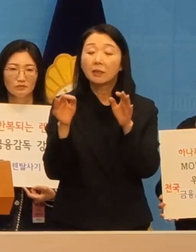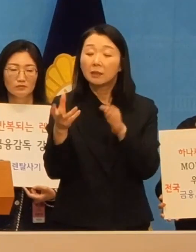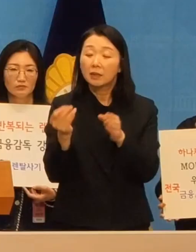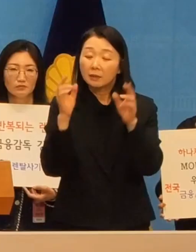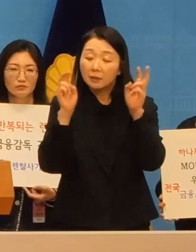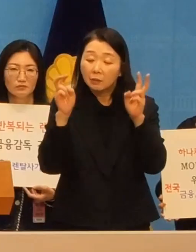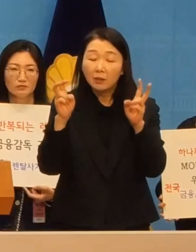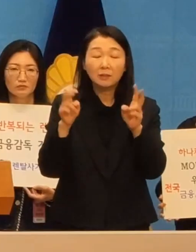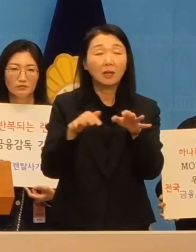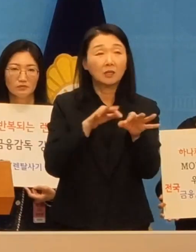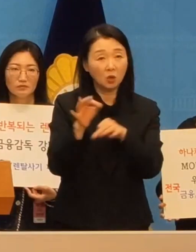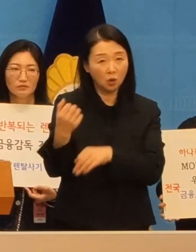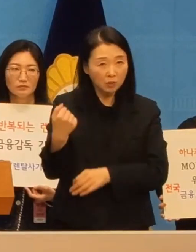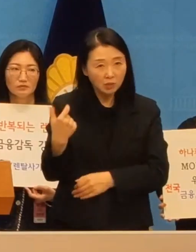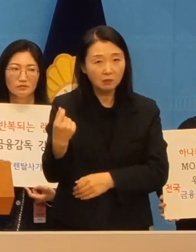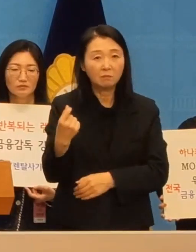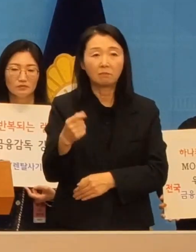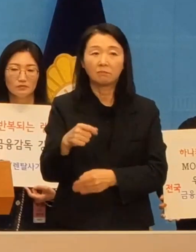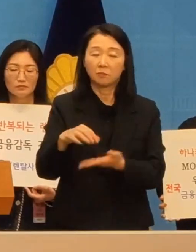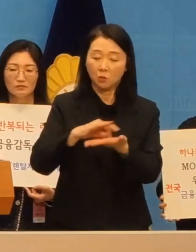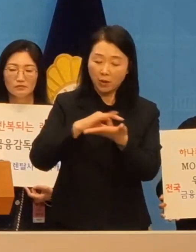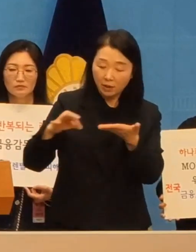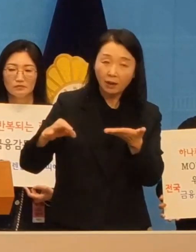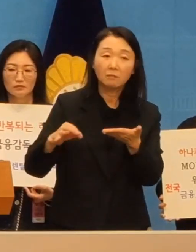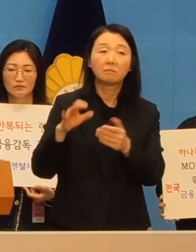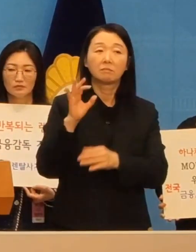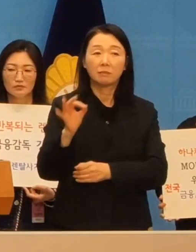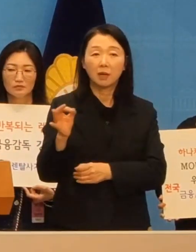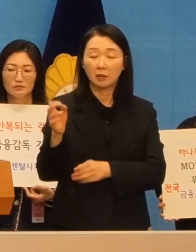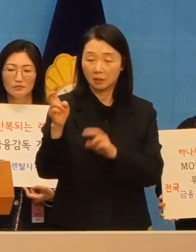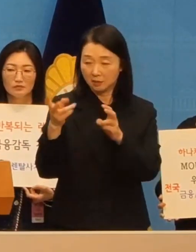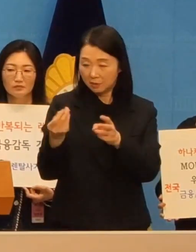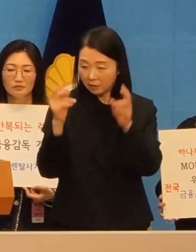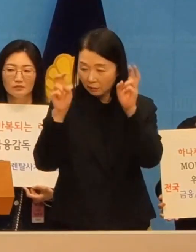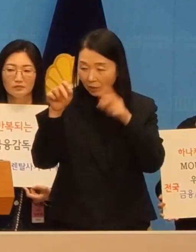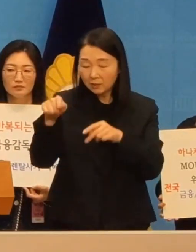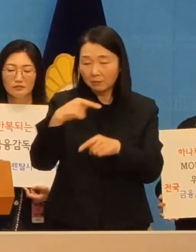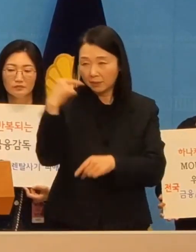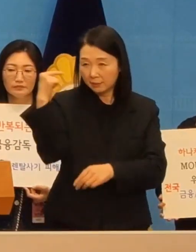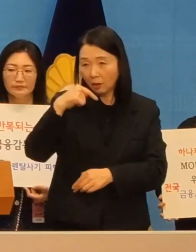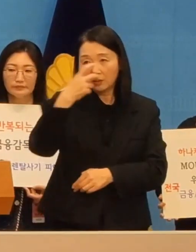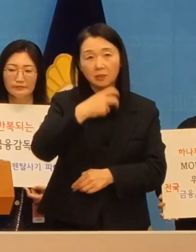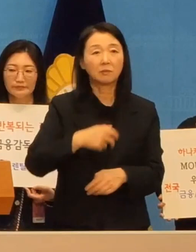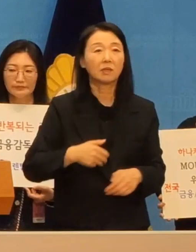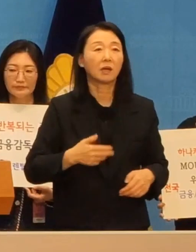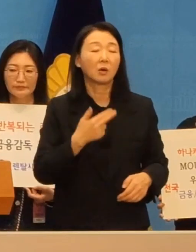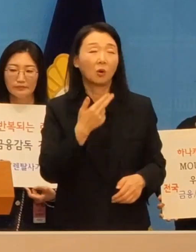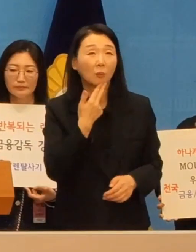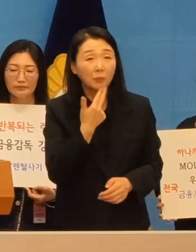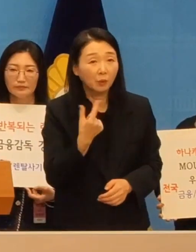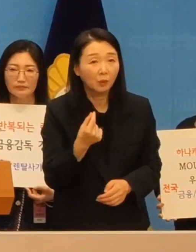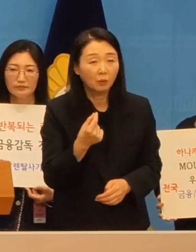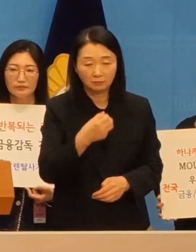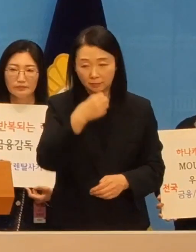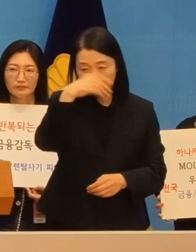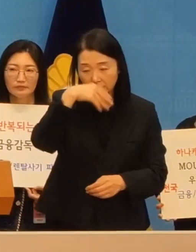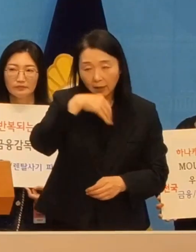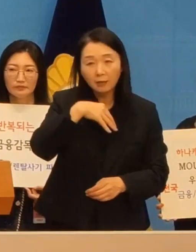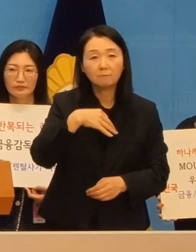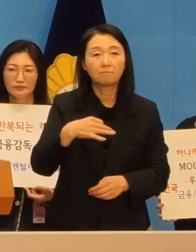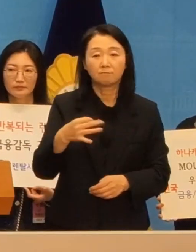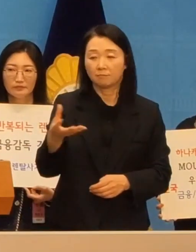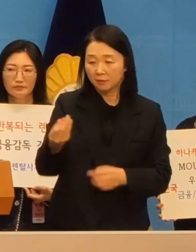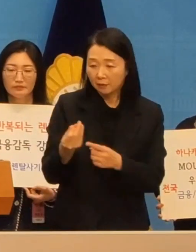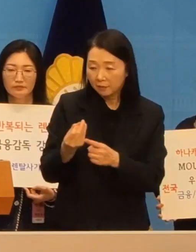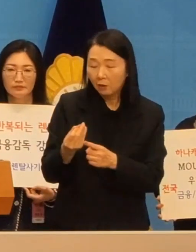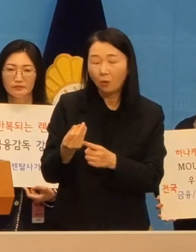업력, 영업력, 재무구조 등 렌탈사에 대해서 철저하게 심사를 하지 않고 단순히 렌탈료